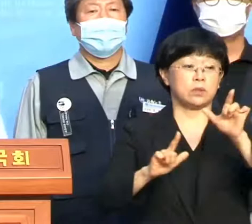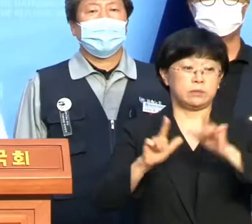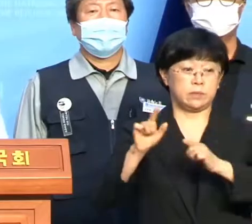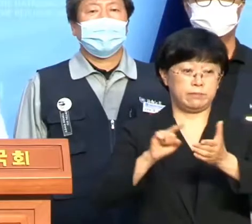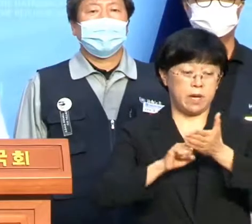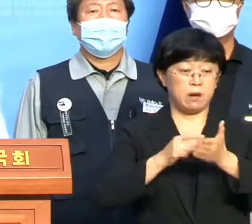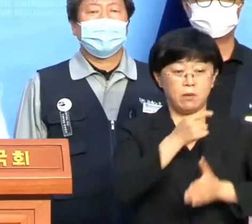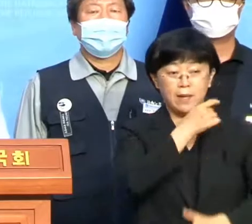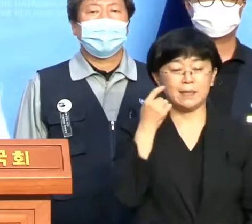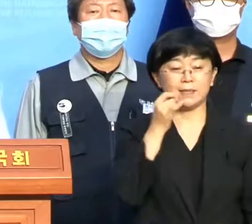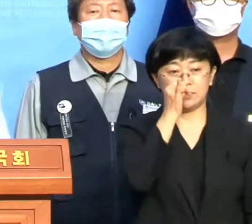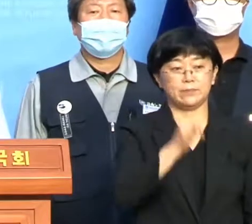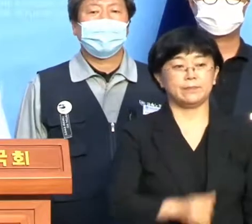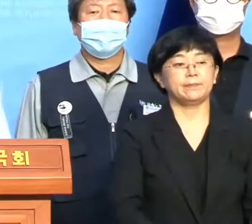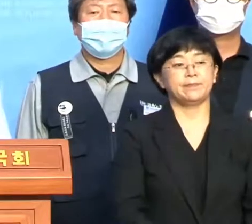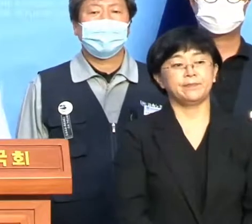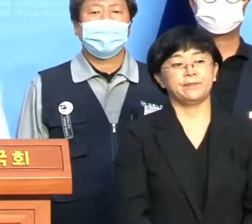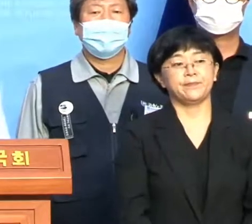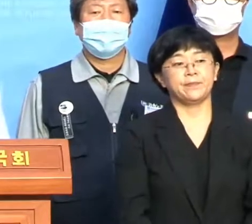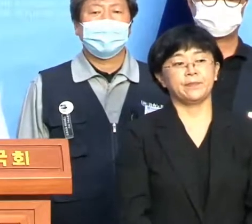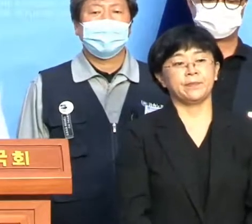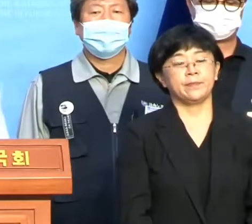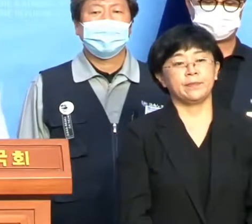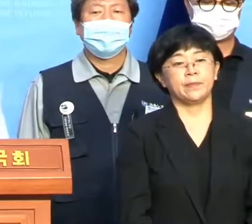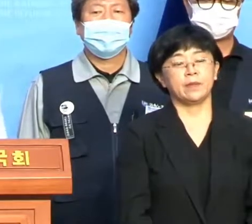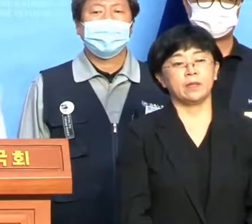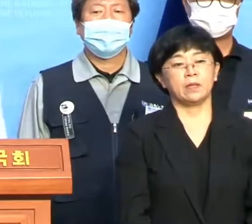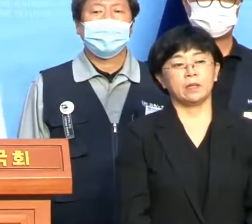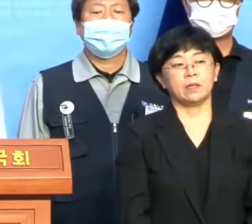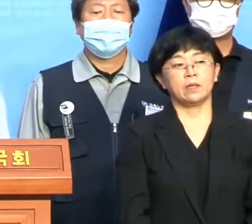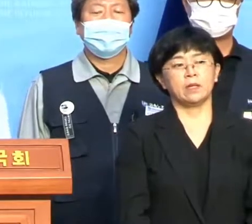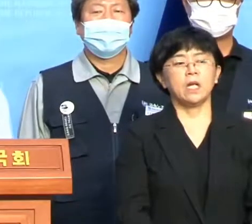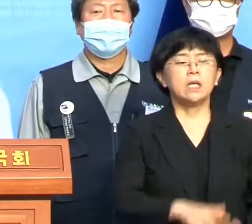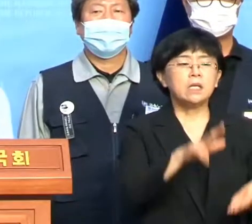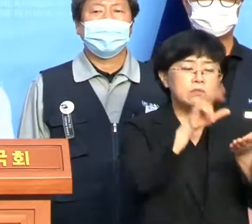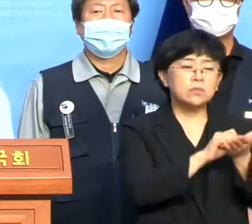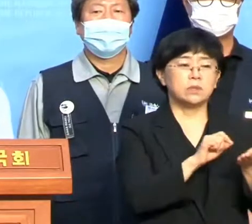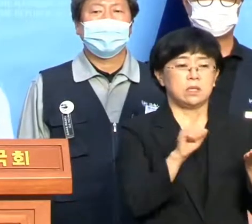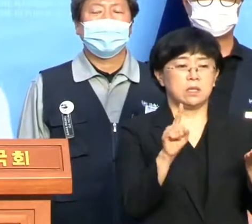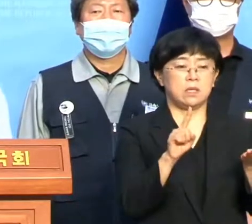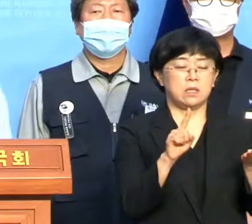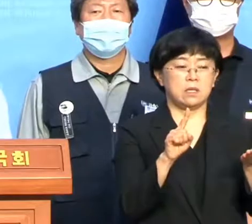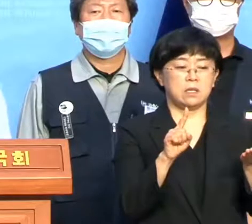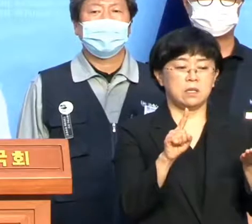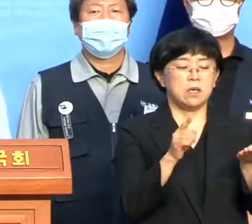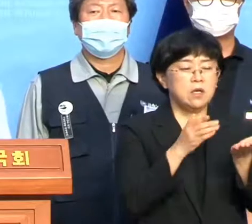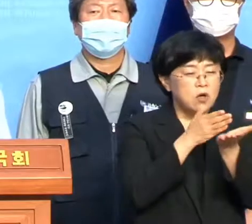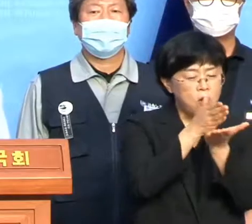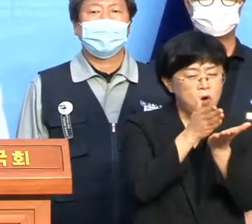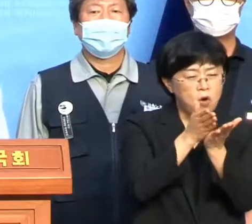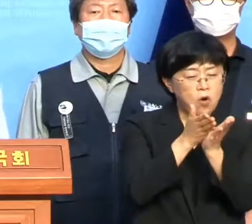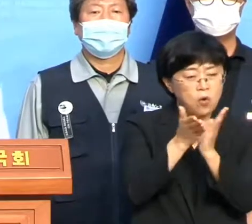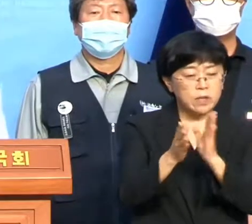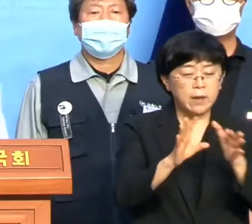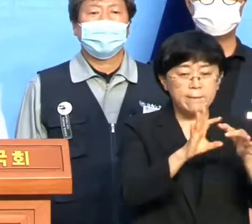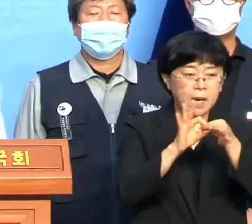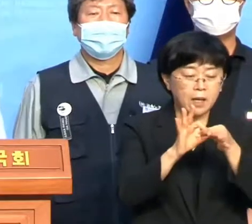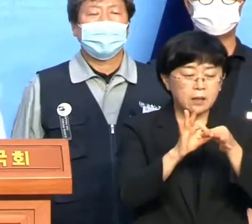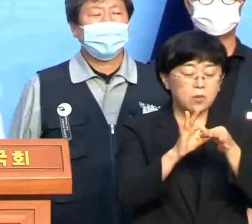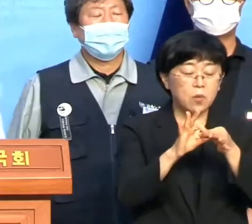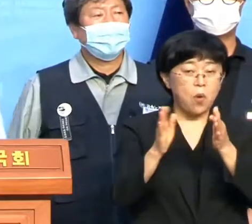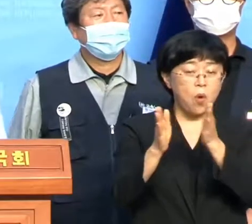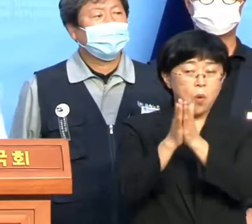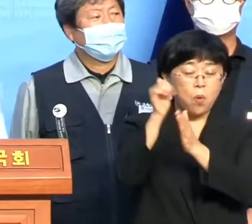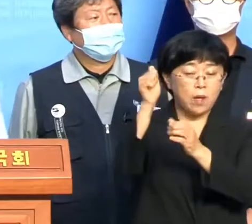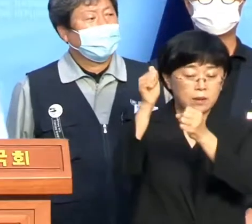우리는 확인하고 있습니다 에 이 문제는 여러 분야에 걸쳐 있네 특히 운하 층